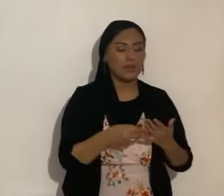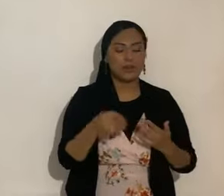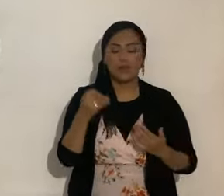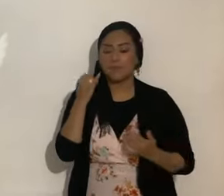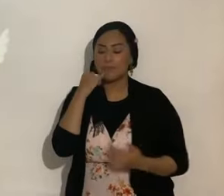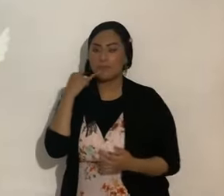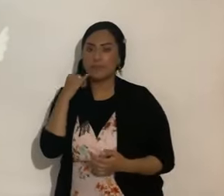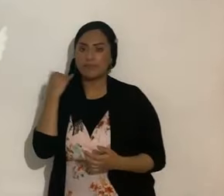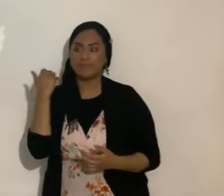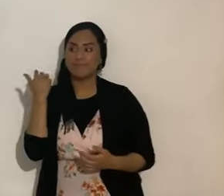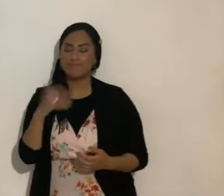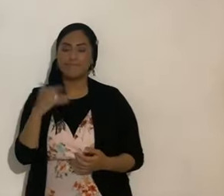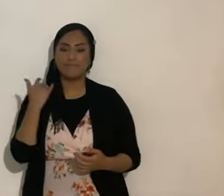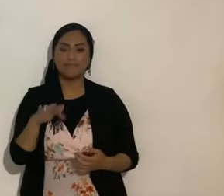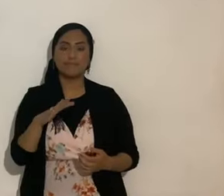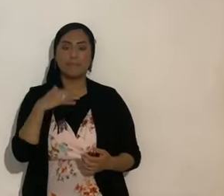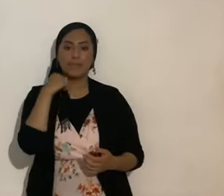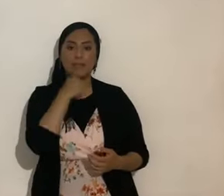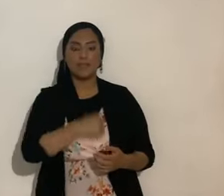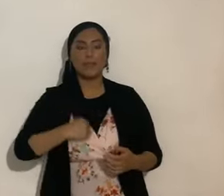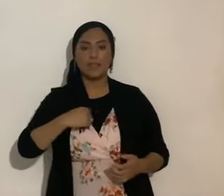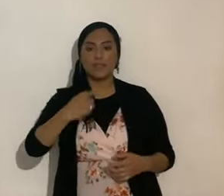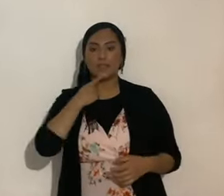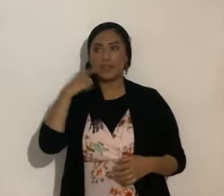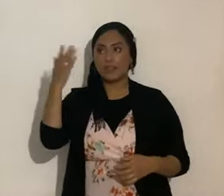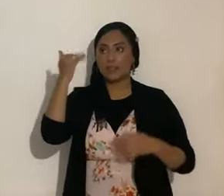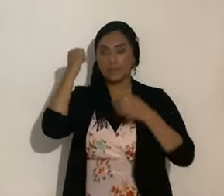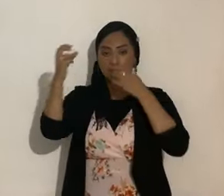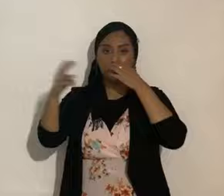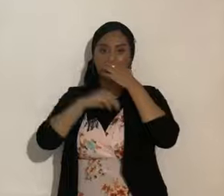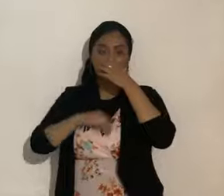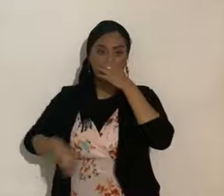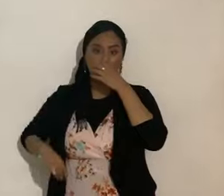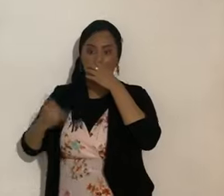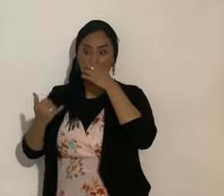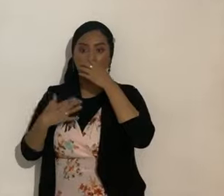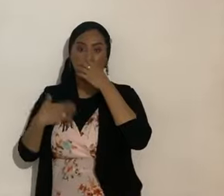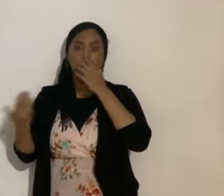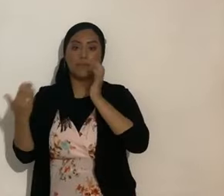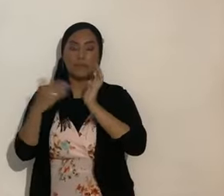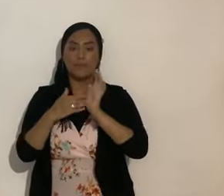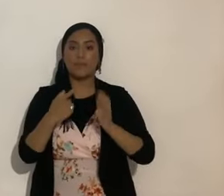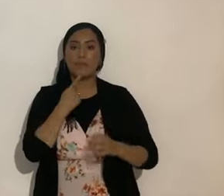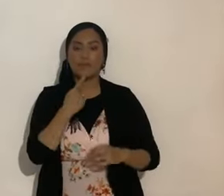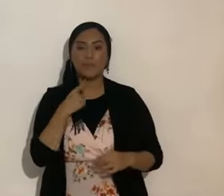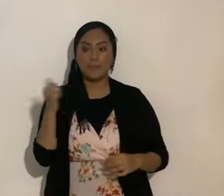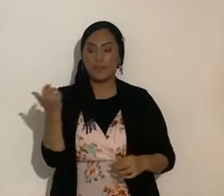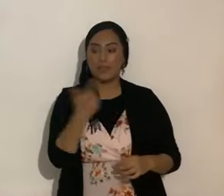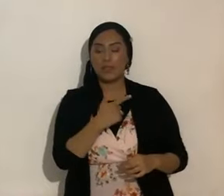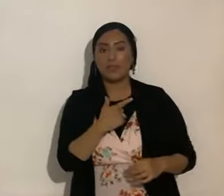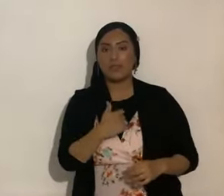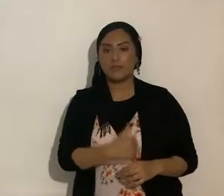¡Qué terrible! Arrepentidos, dijo Yahshua Mashiach, y entonces ahora yo lo repito, vamos a arrepentirnos todos,